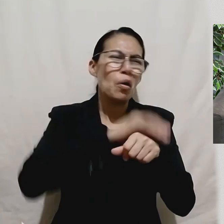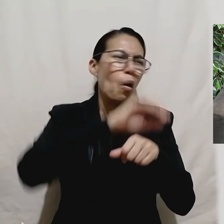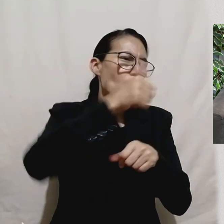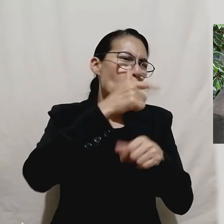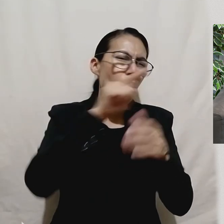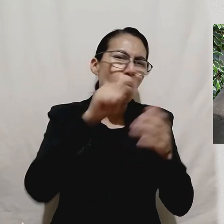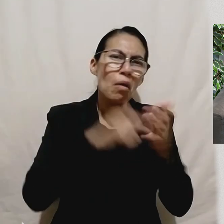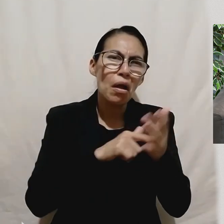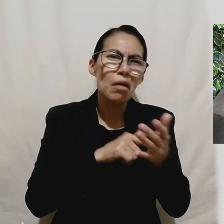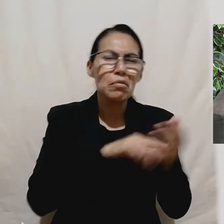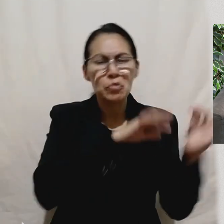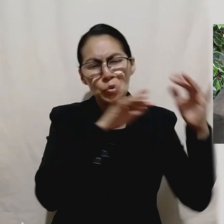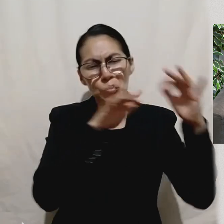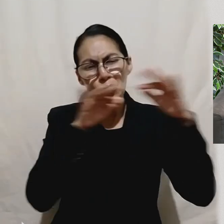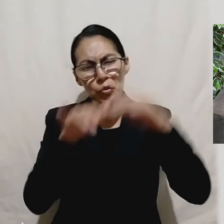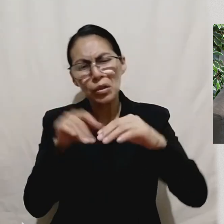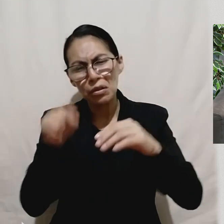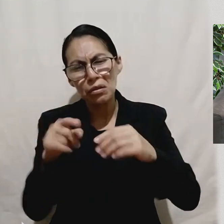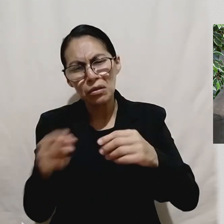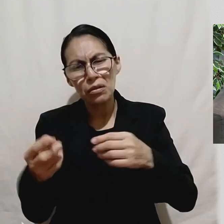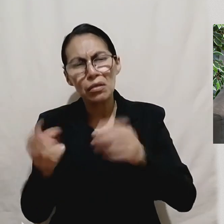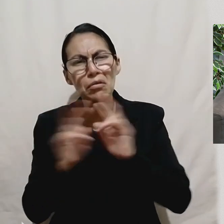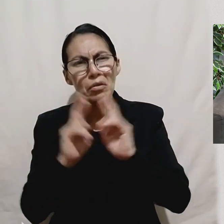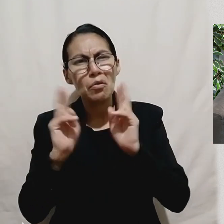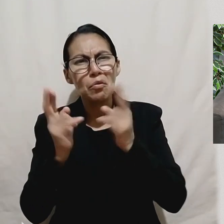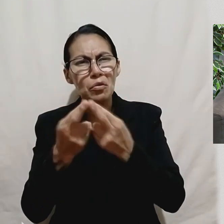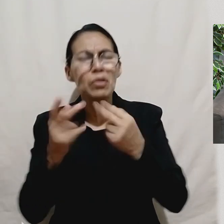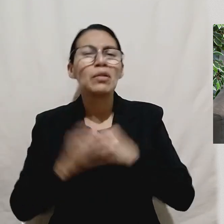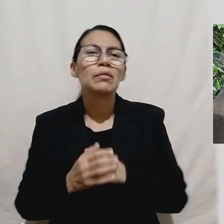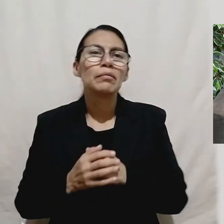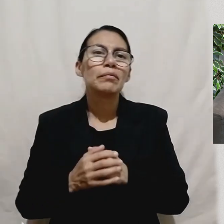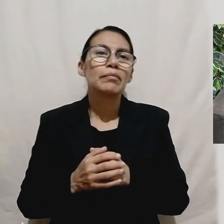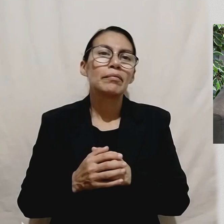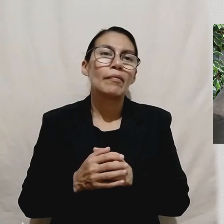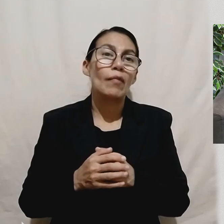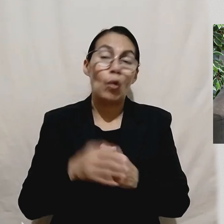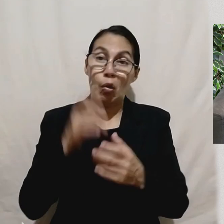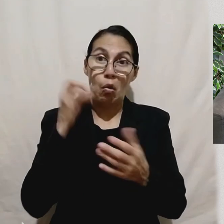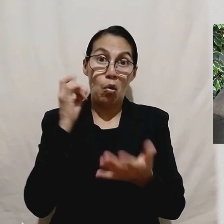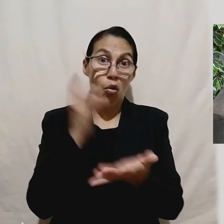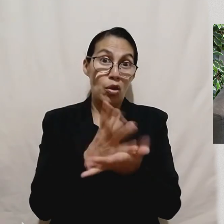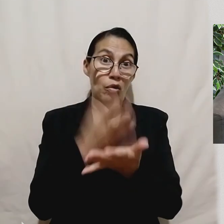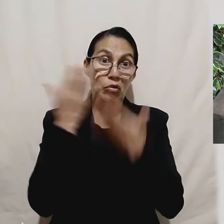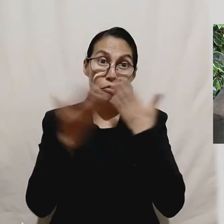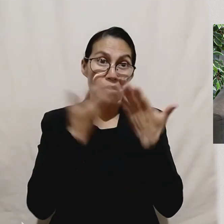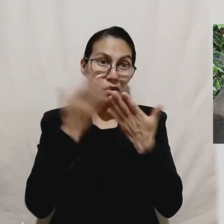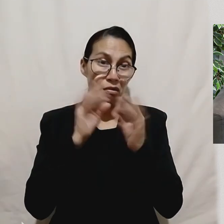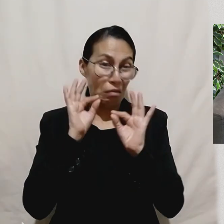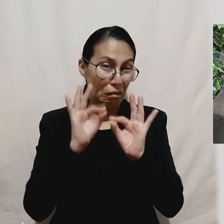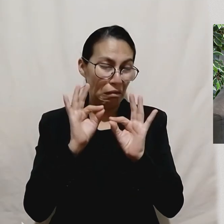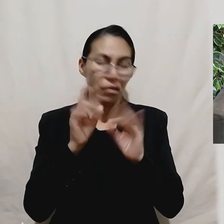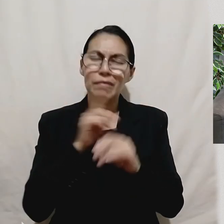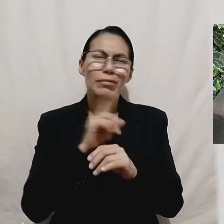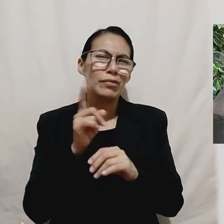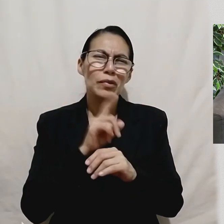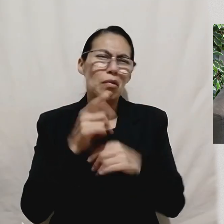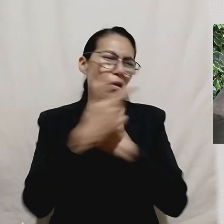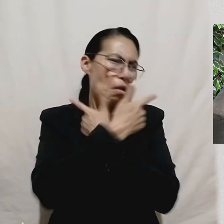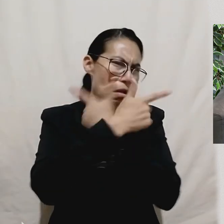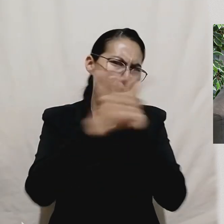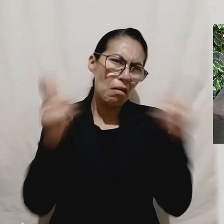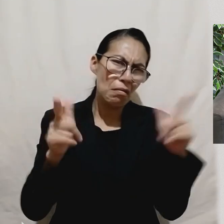traen amigos de otro lado que quieren que conozcan este y se han reunido no es como que tienen que ser estudiantes nada más puede venir